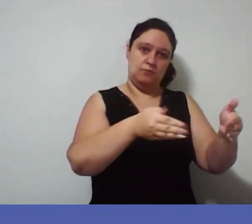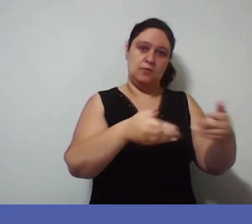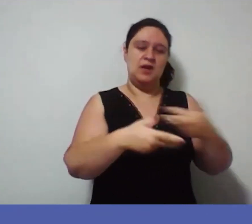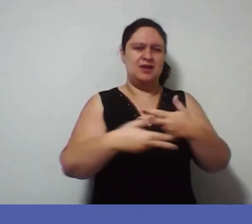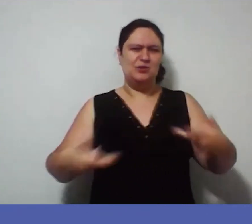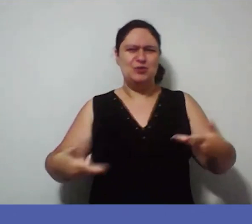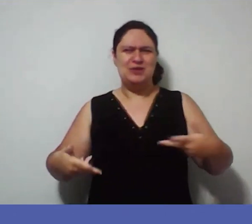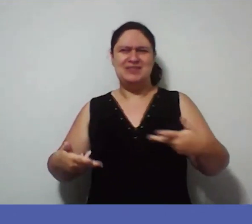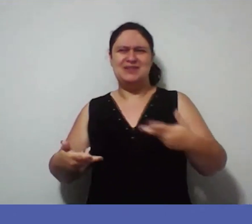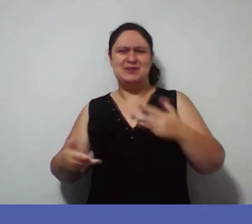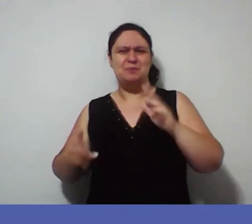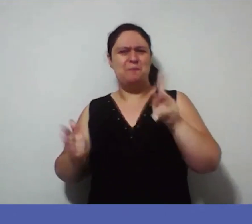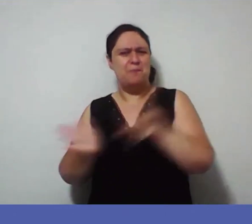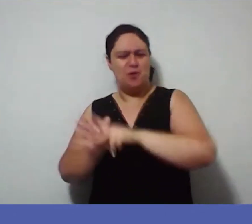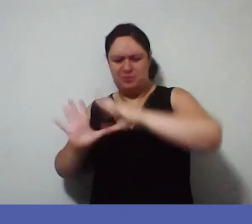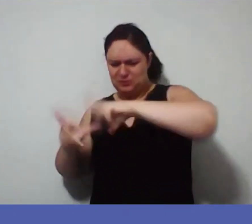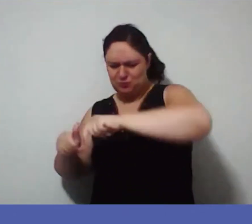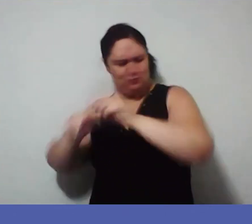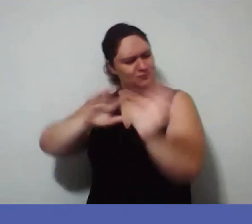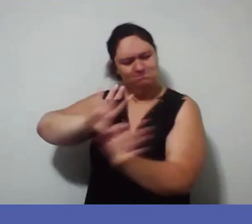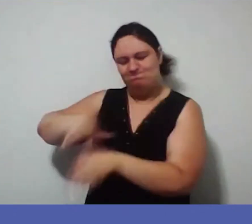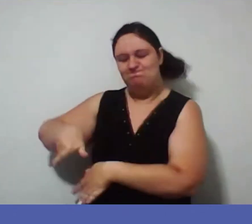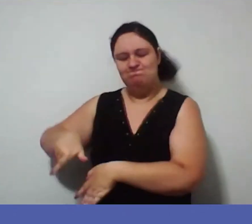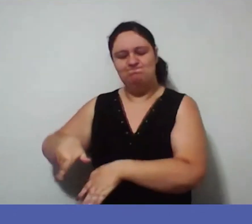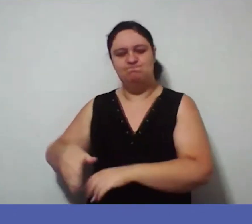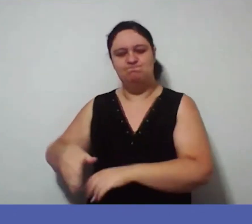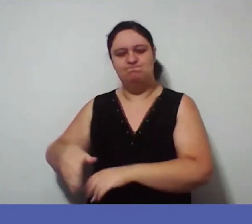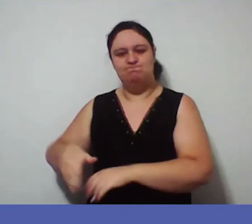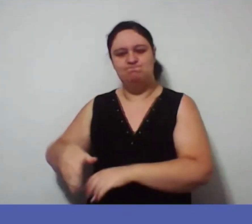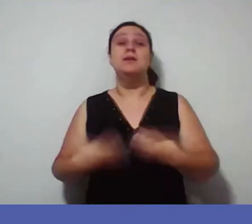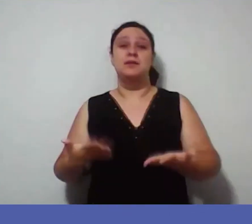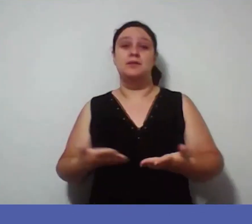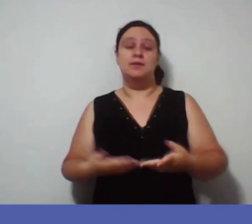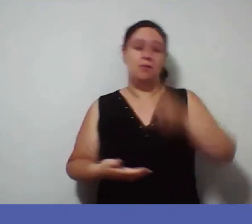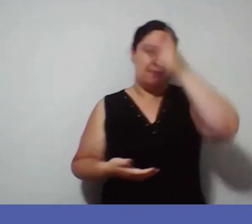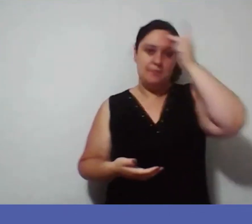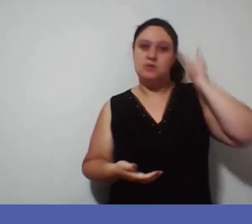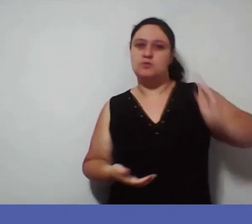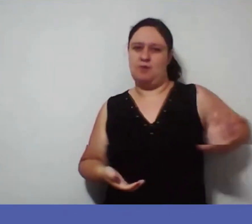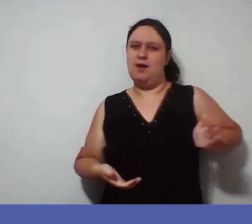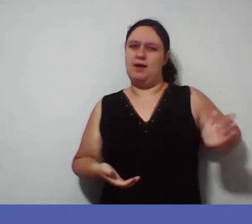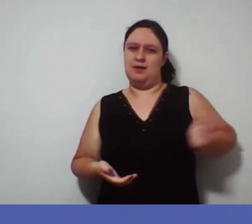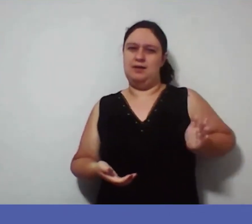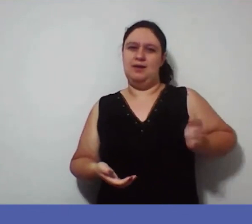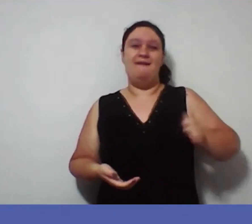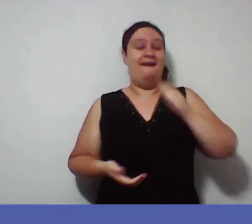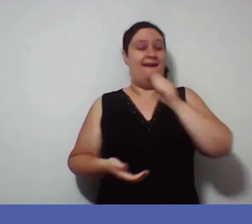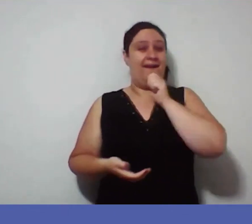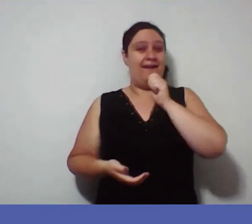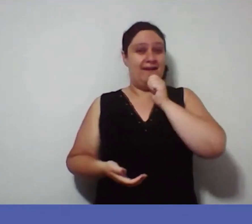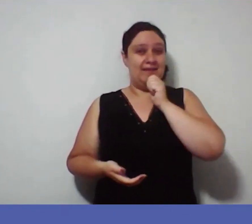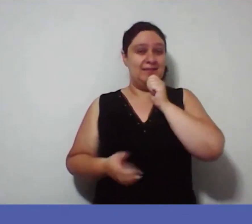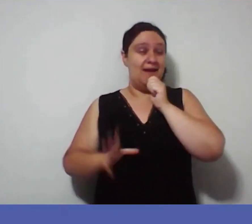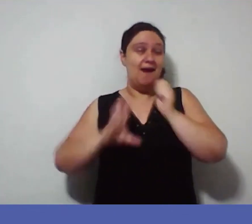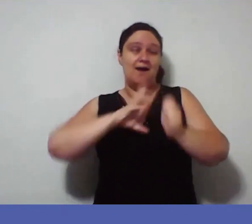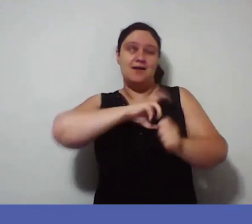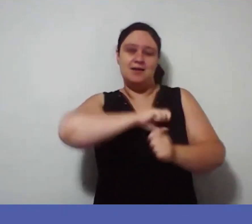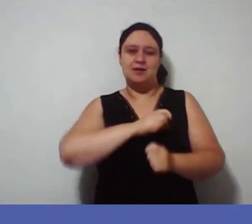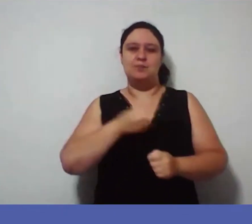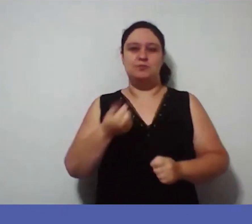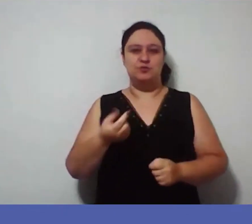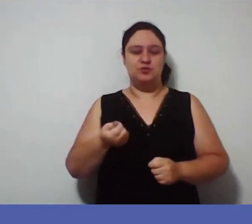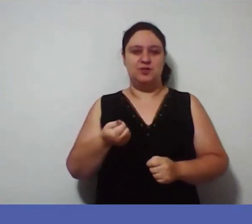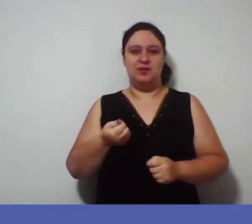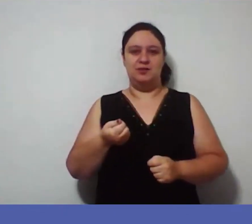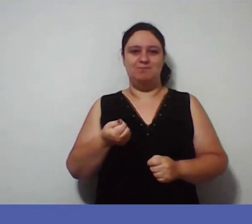Por isso, irmãos, para um rico que não tenha se libertado do apego ao dinheiro, será praticamente